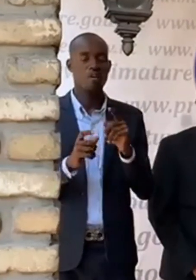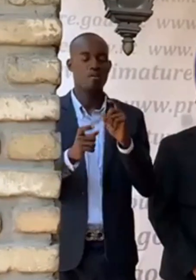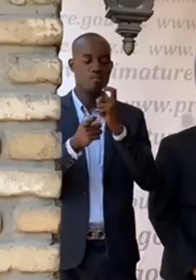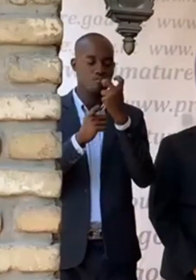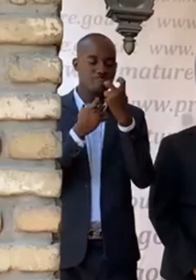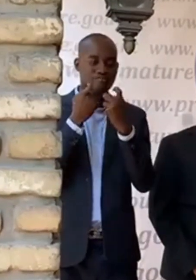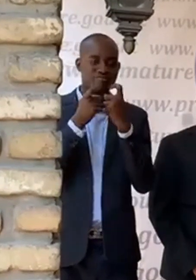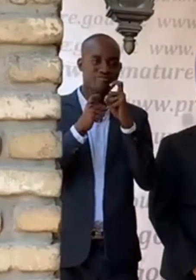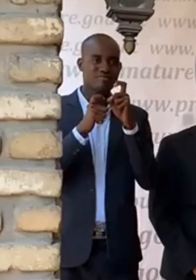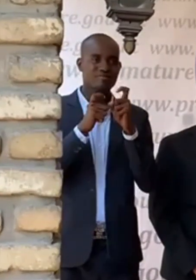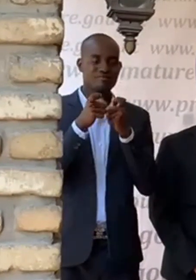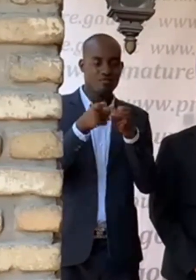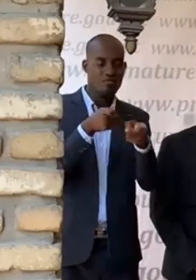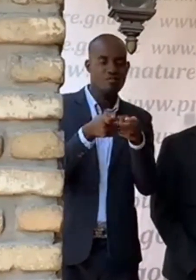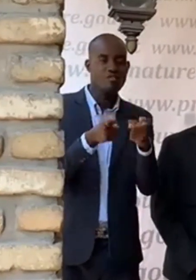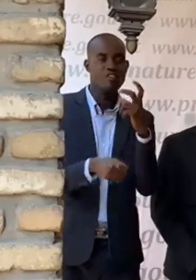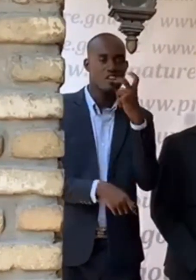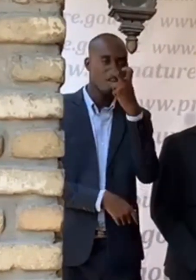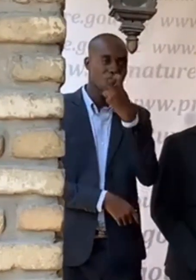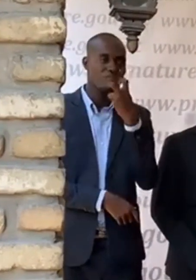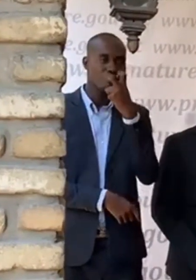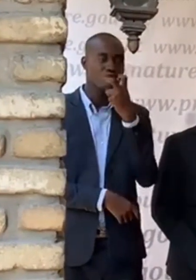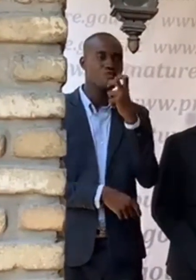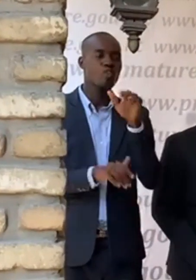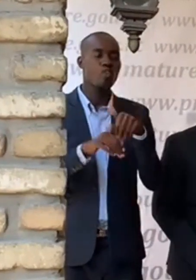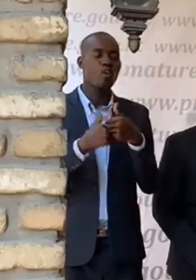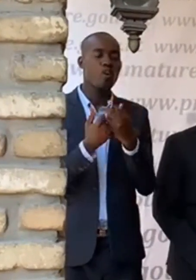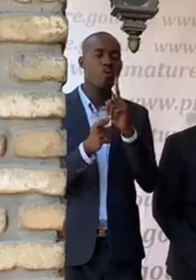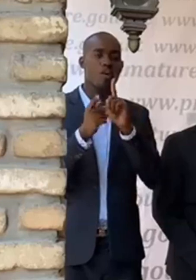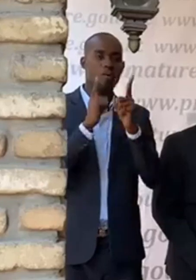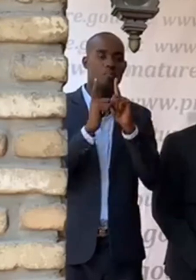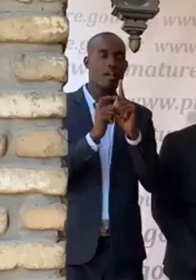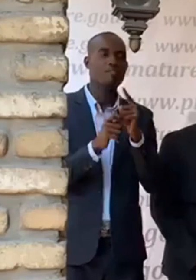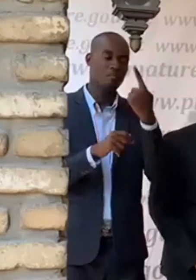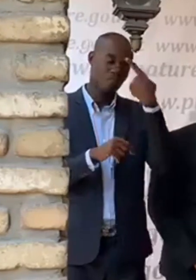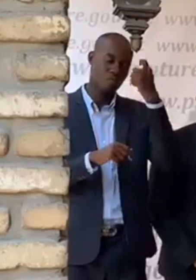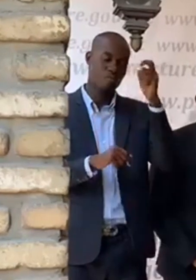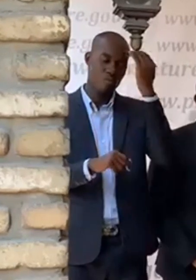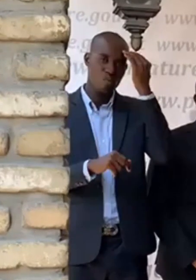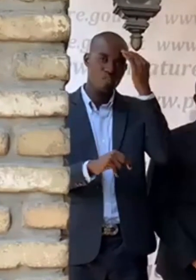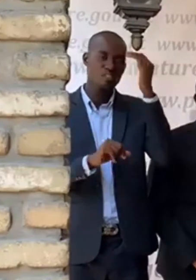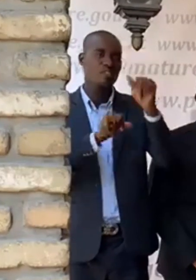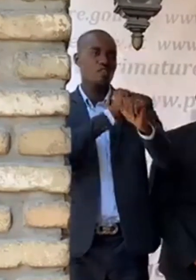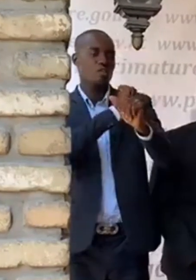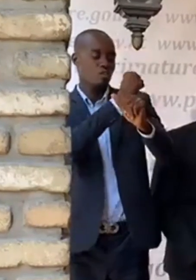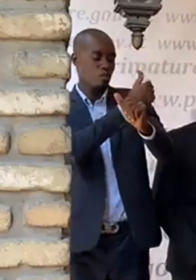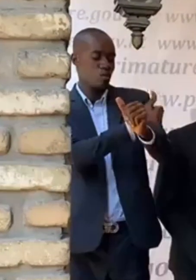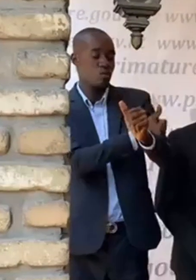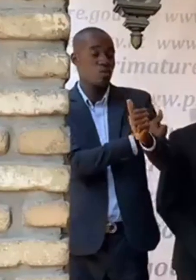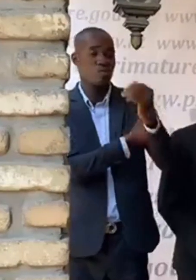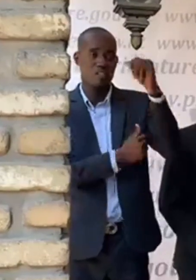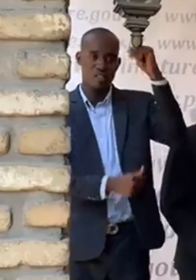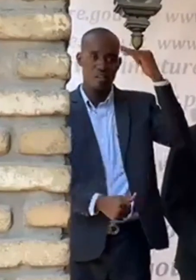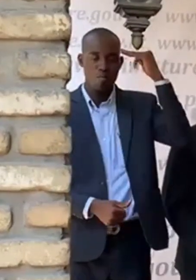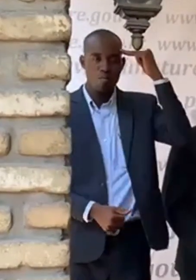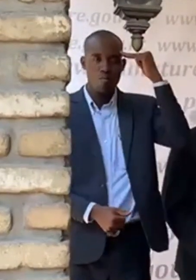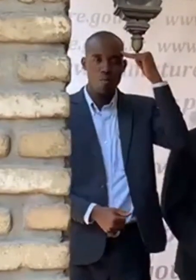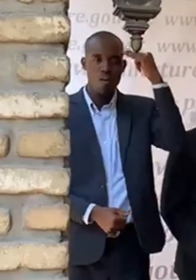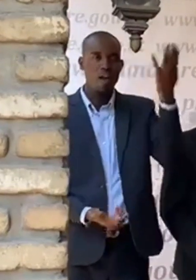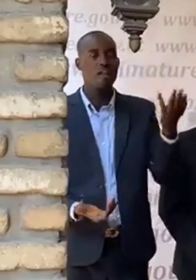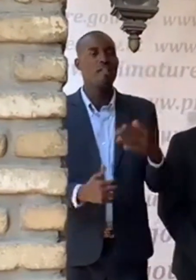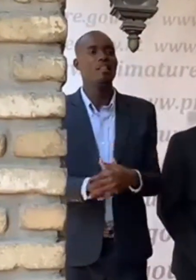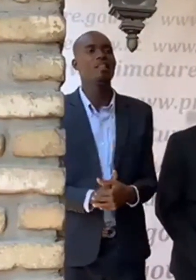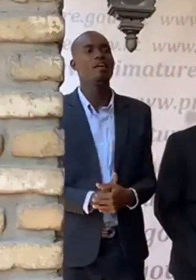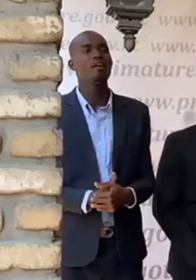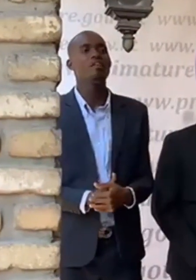d'interrogation. Moun a demandé est-ce que c'est parce que président lui-même li wè que ça premier ministre lui-même tap